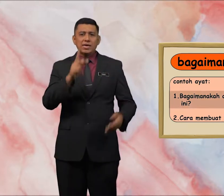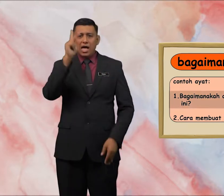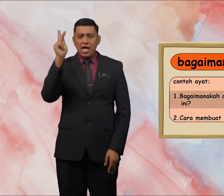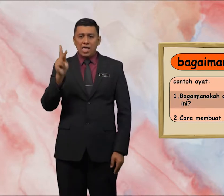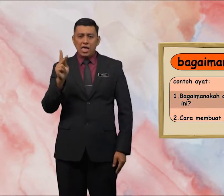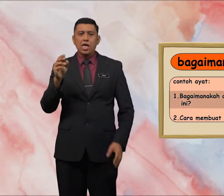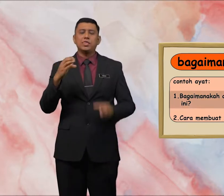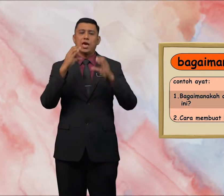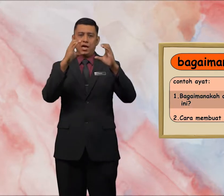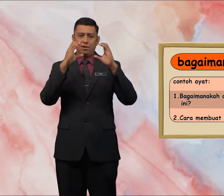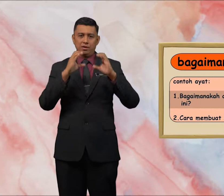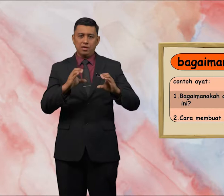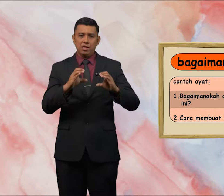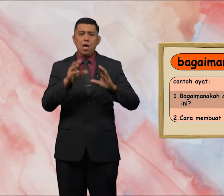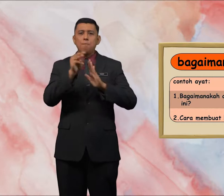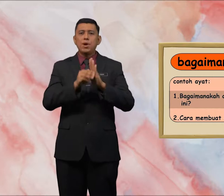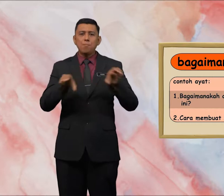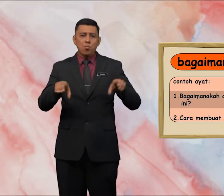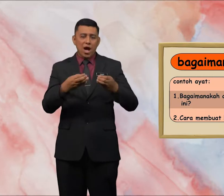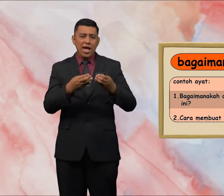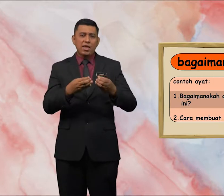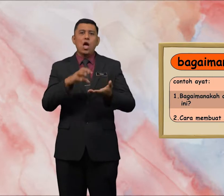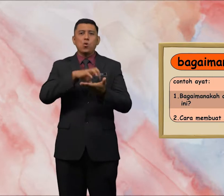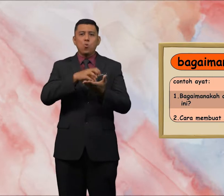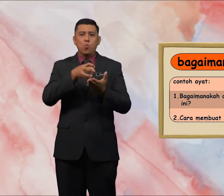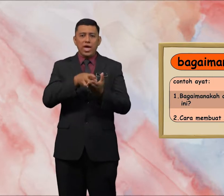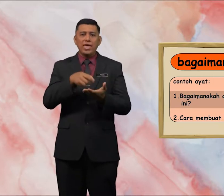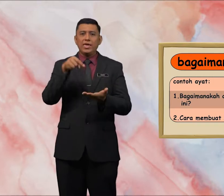bagaimanakah cara membuat kuih ini?